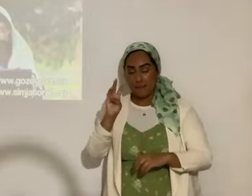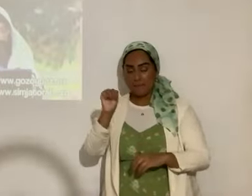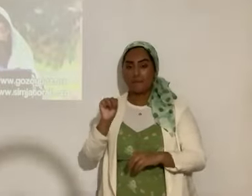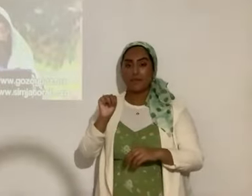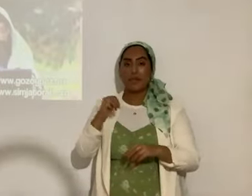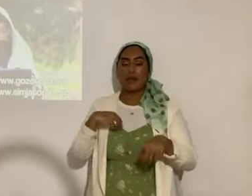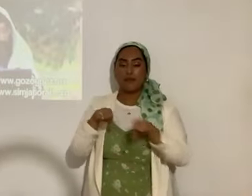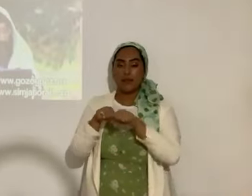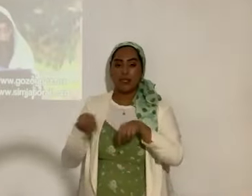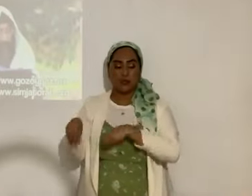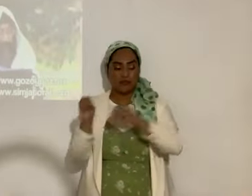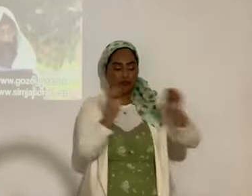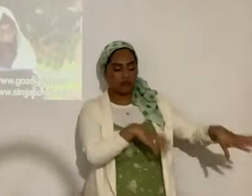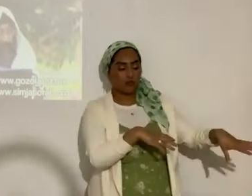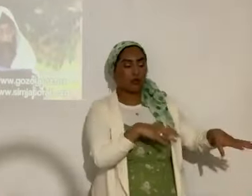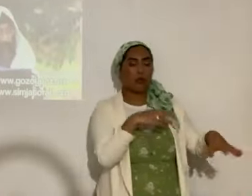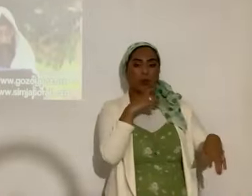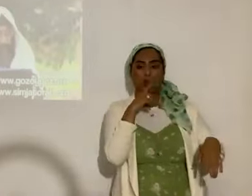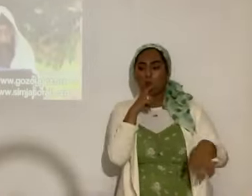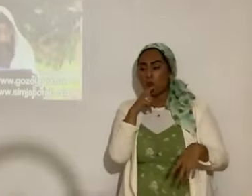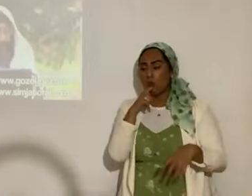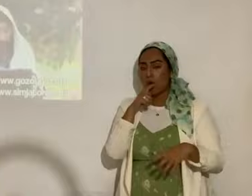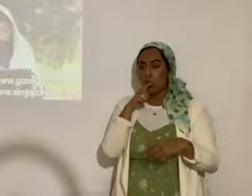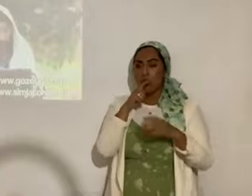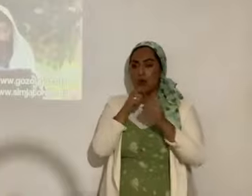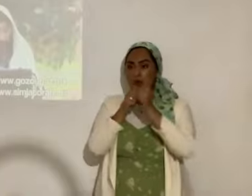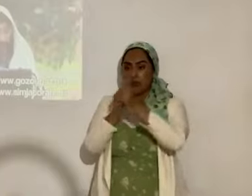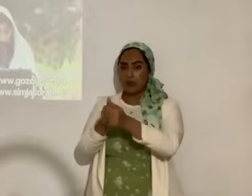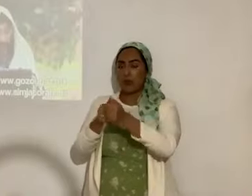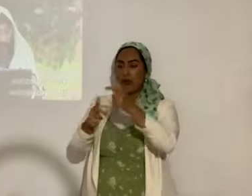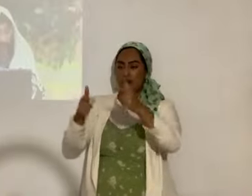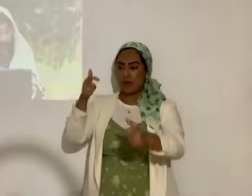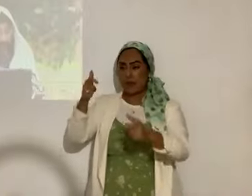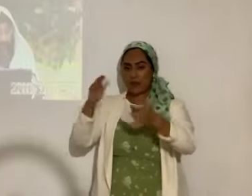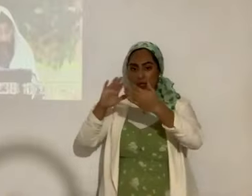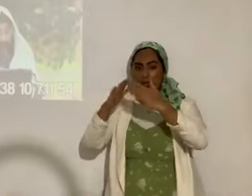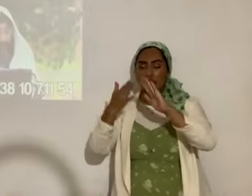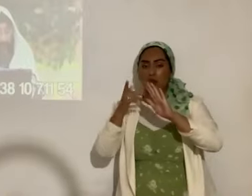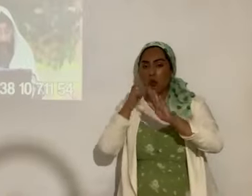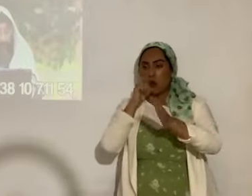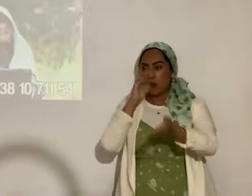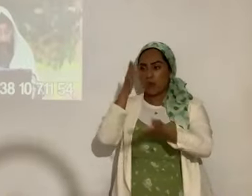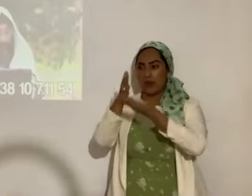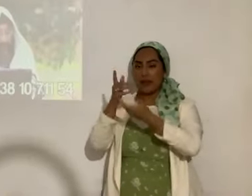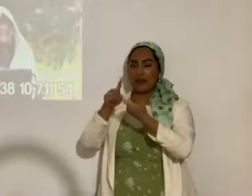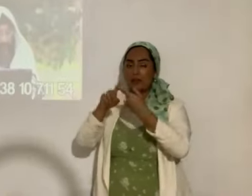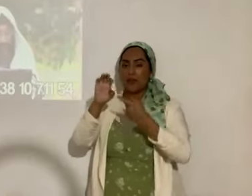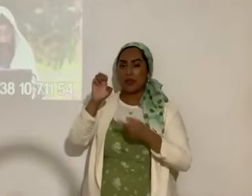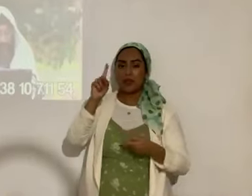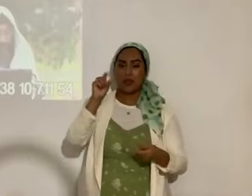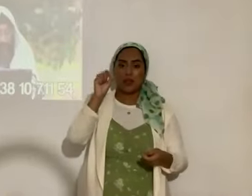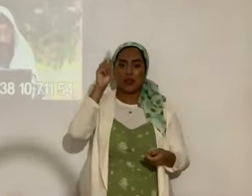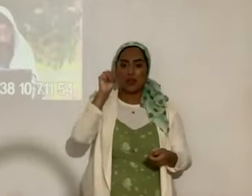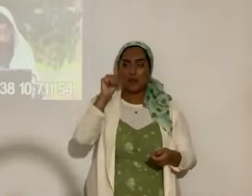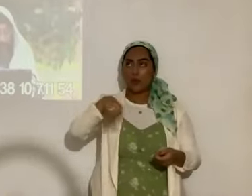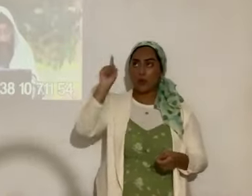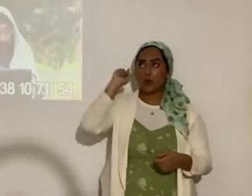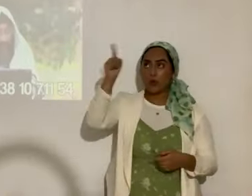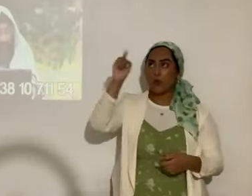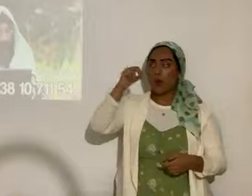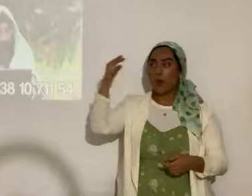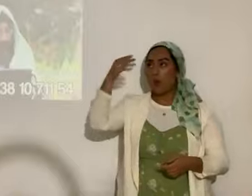regocijaré sobre filistea quién llegará a la ciudad fortificada quién me guiará a este don No serás tú